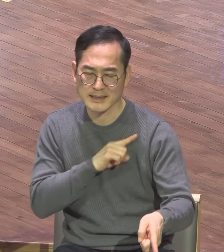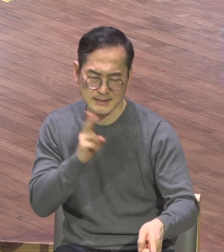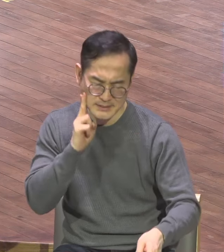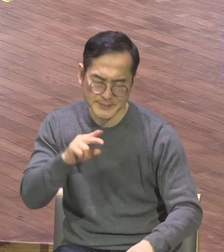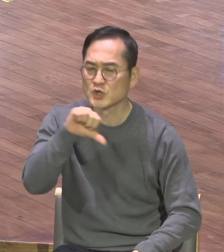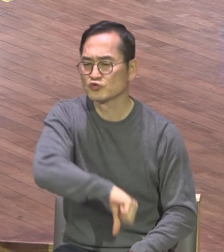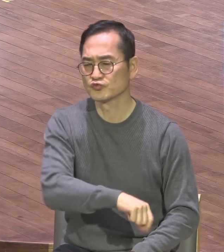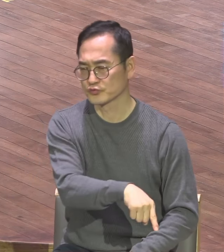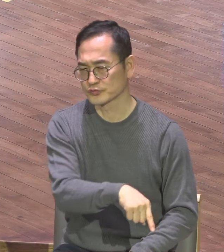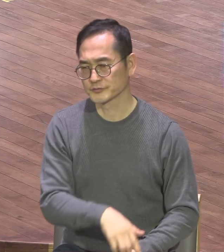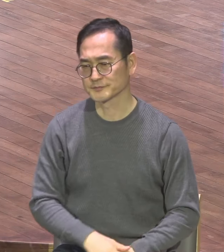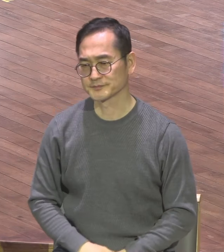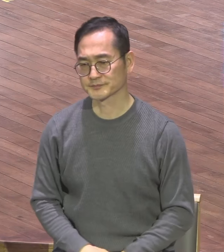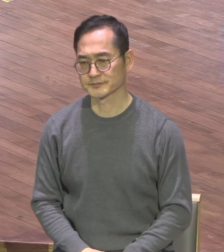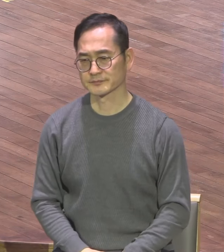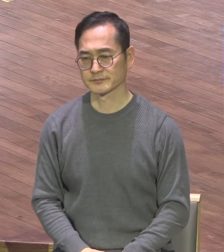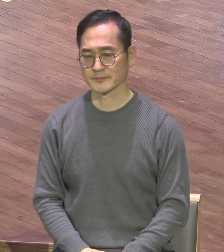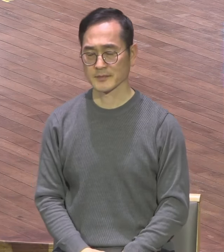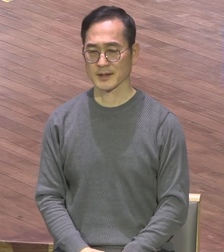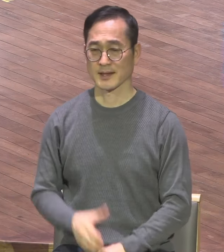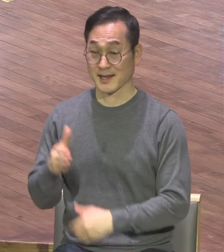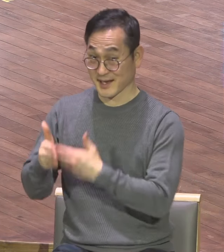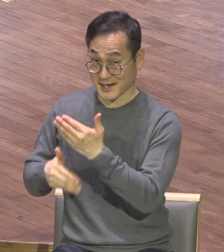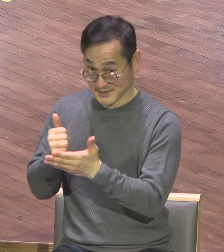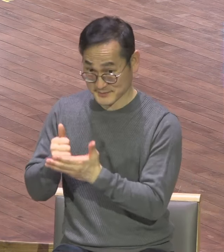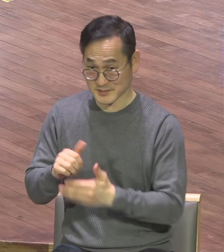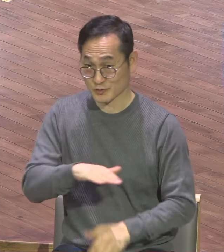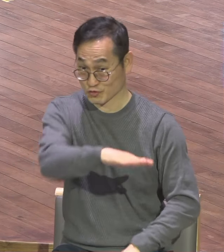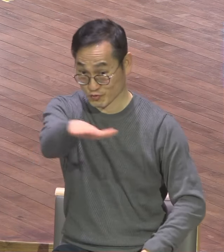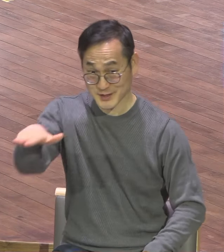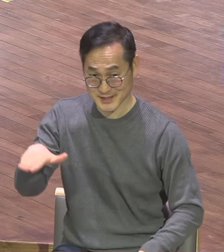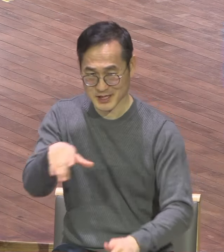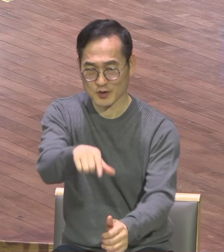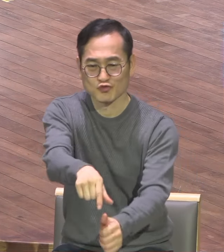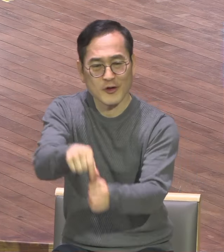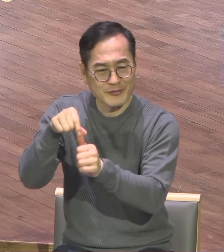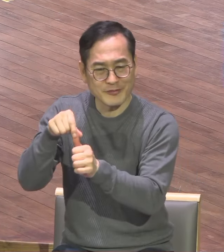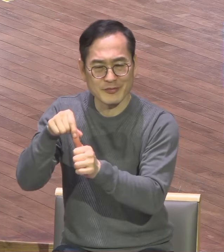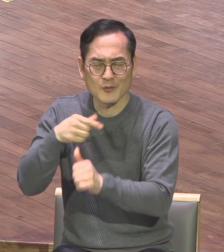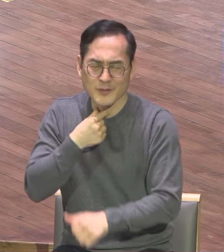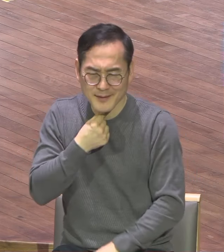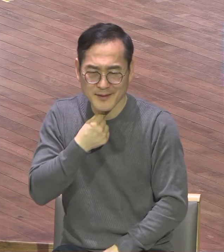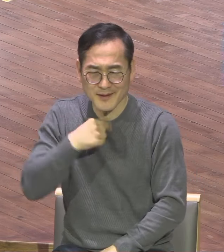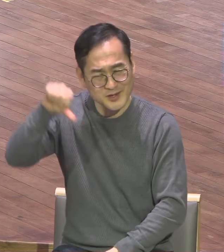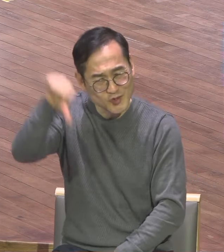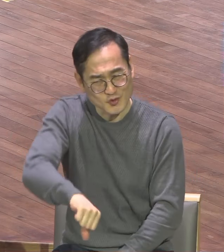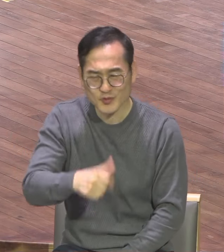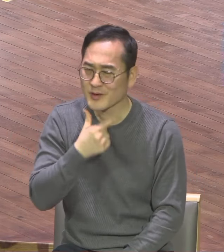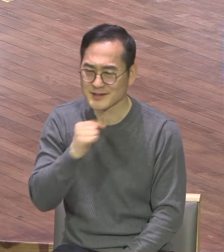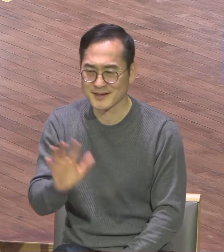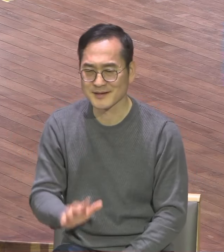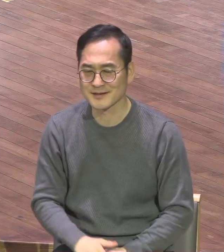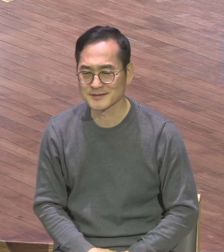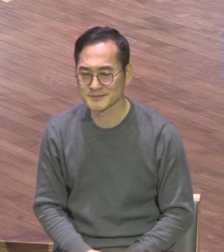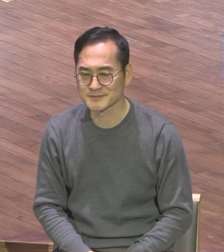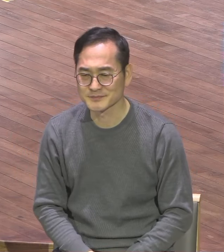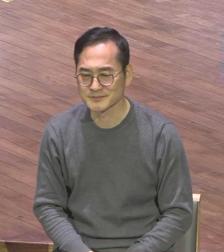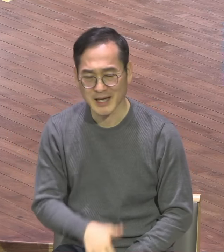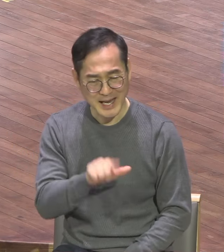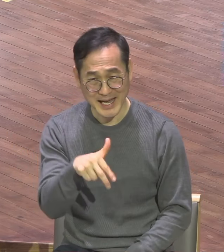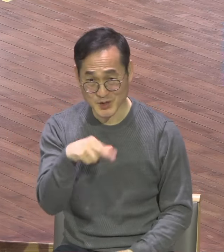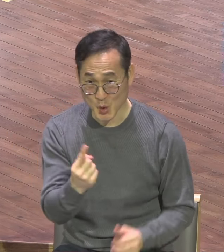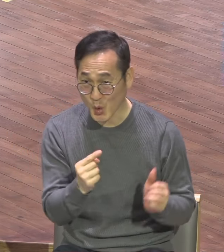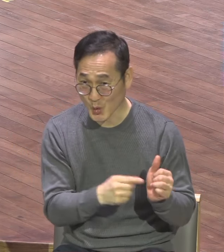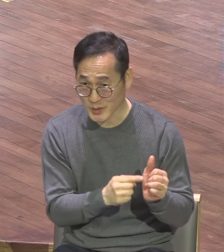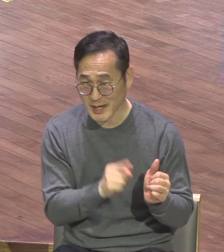사실 하나님께서는요 구원받은 우리를 저주하실 분이 아니잖아요. 우치무라 간조가 한 말의